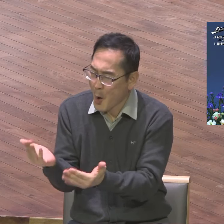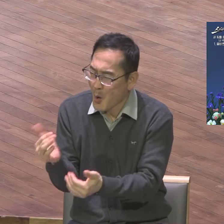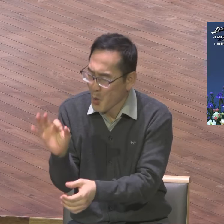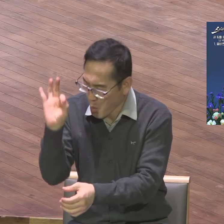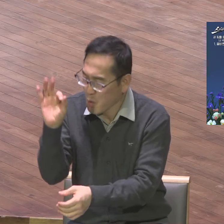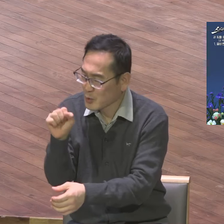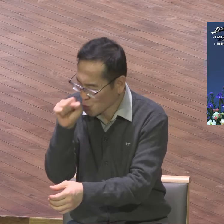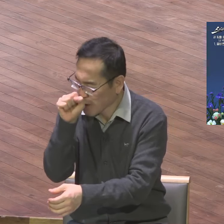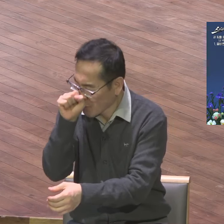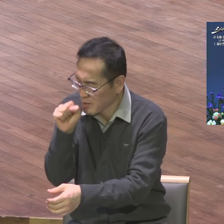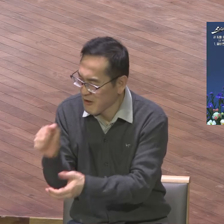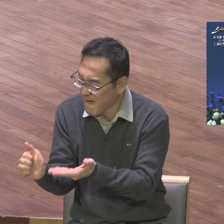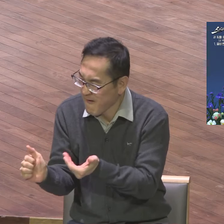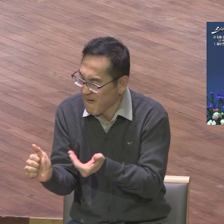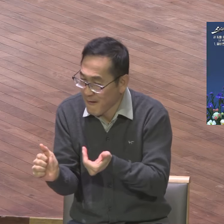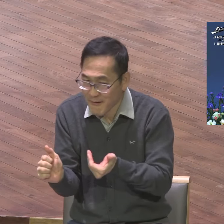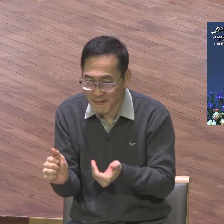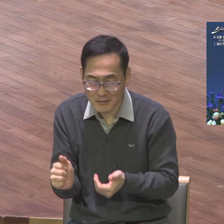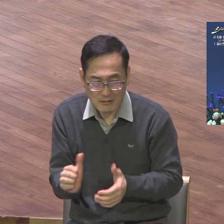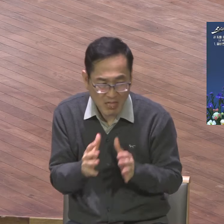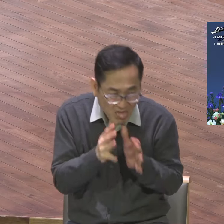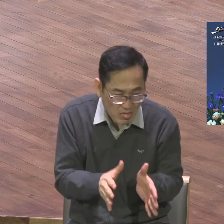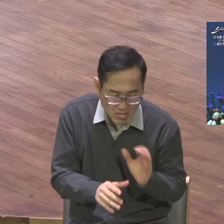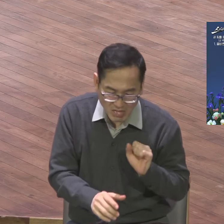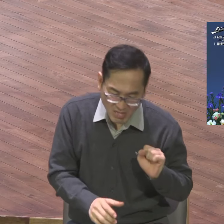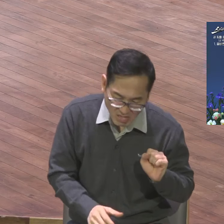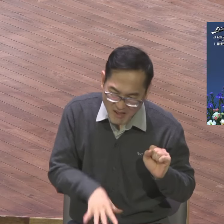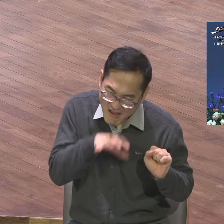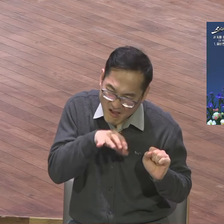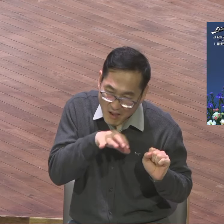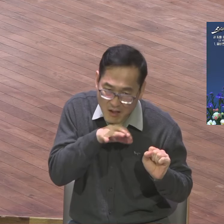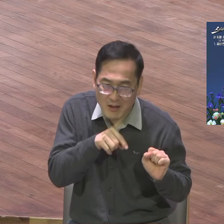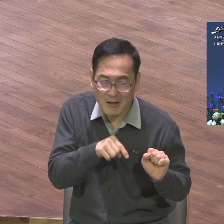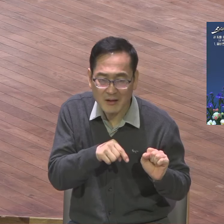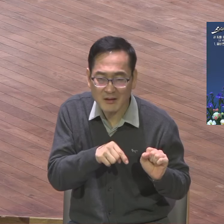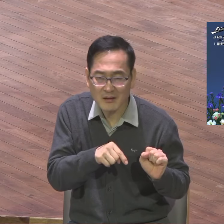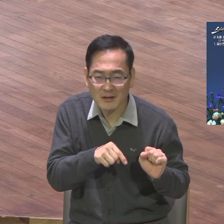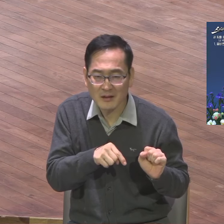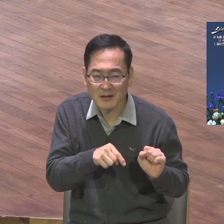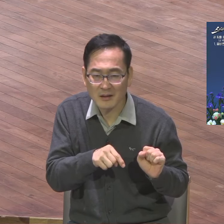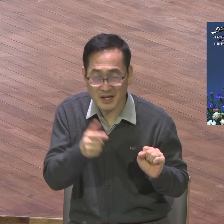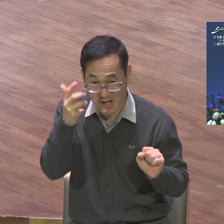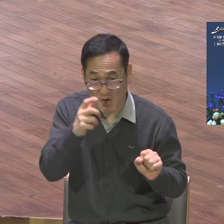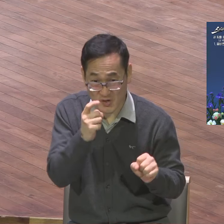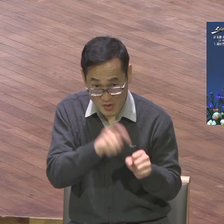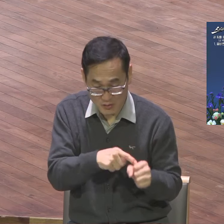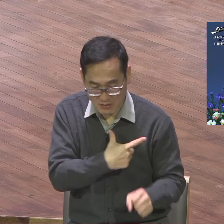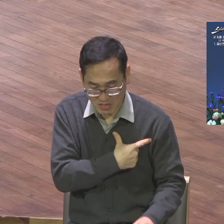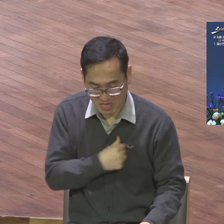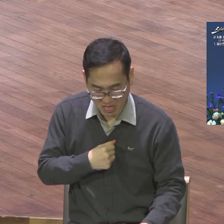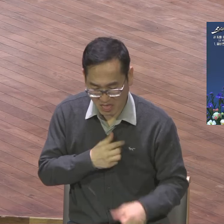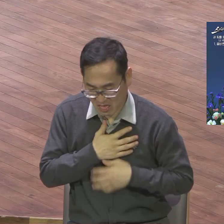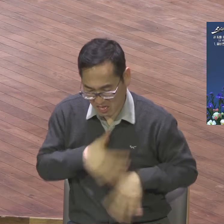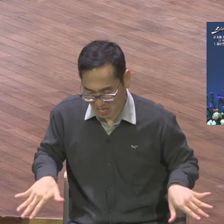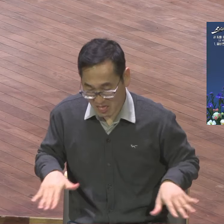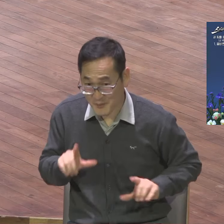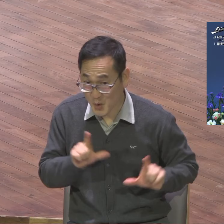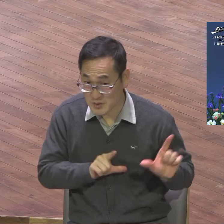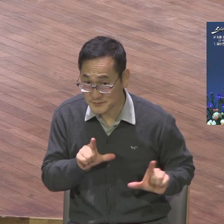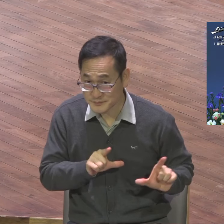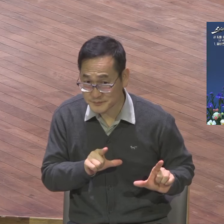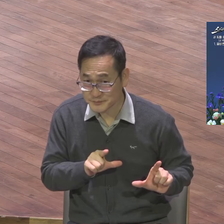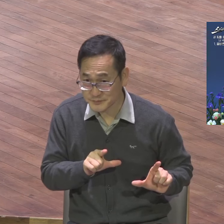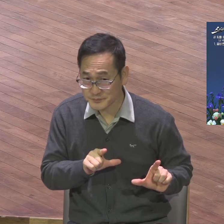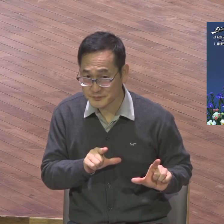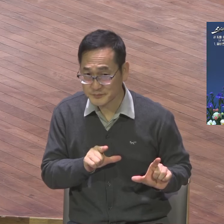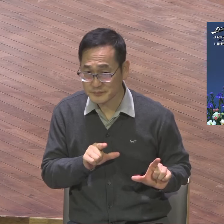백성들이 이렇게 지쳐서 영적 탈진 상태에 빠져 있는 것은 이들이 하나님이